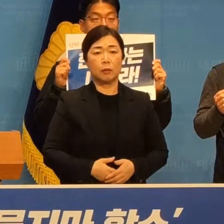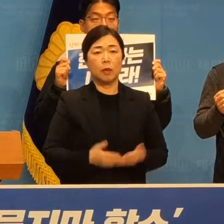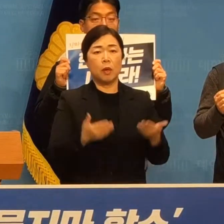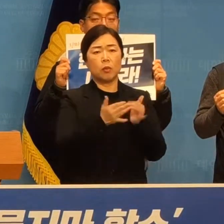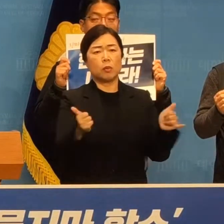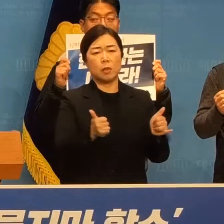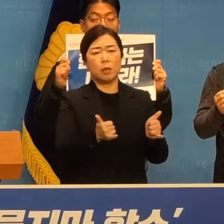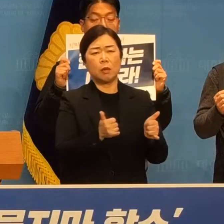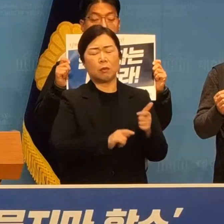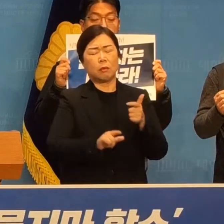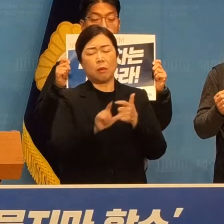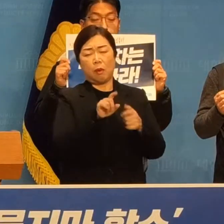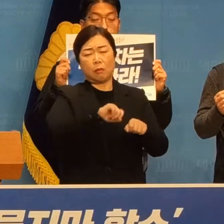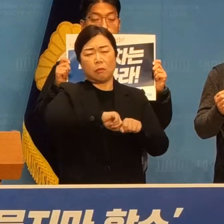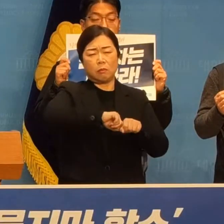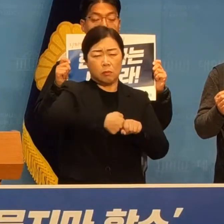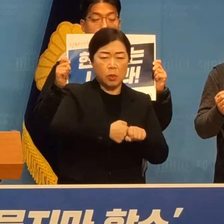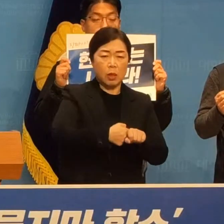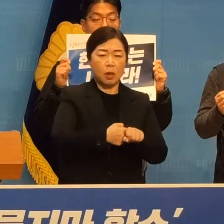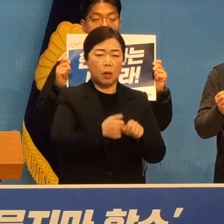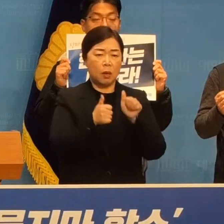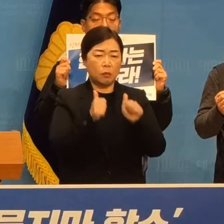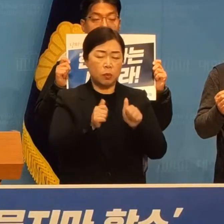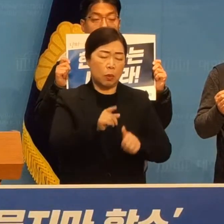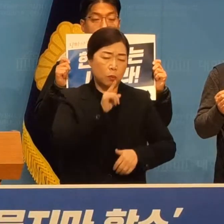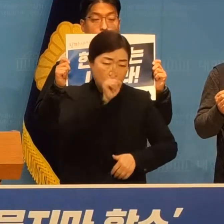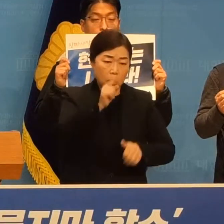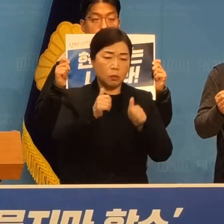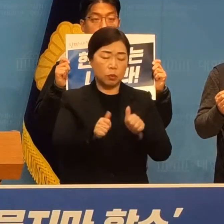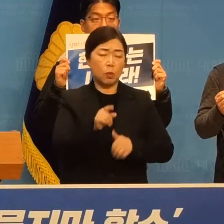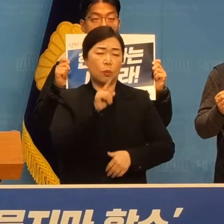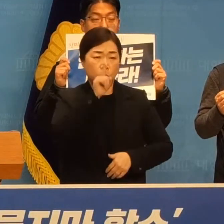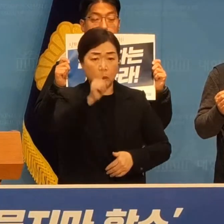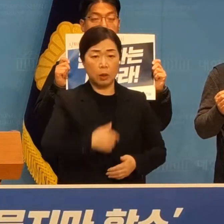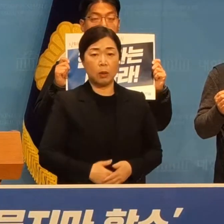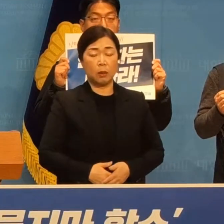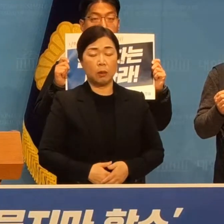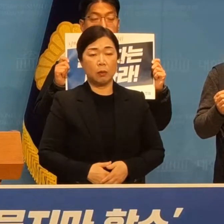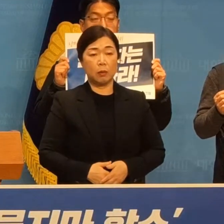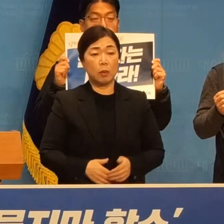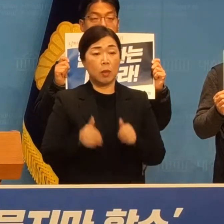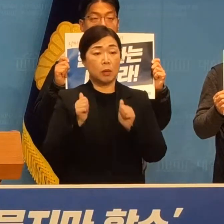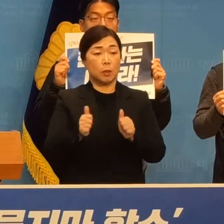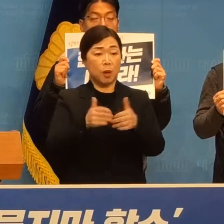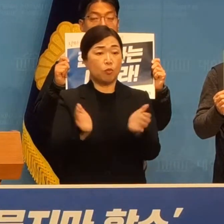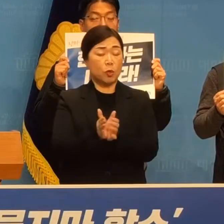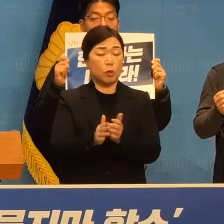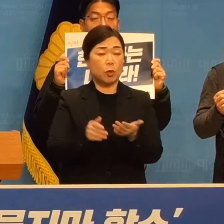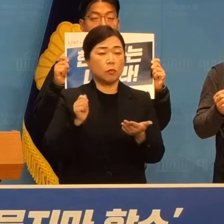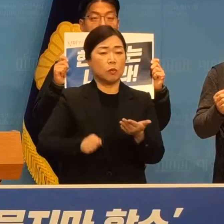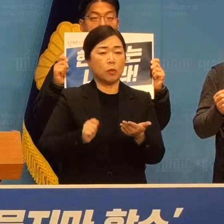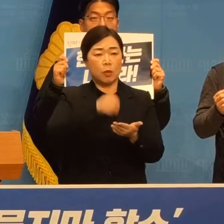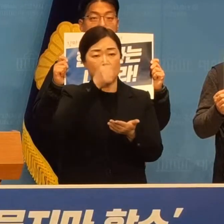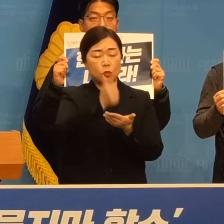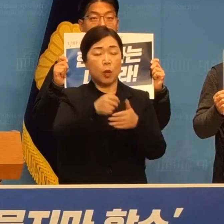기소도 모자라서 무죄 판결에 대한 반성도 없이 되려 항소로